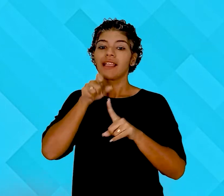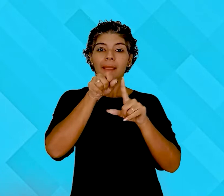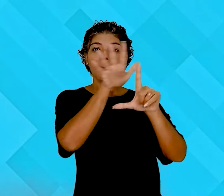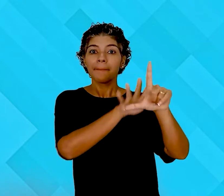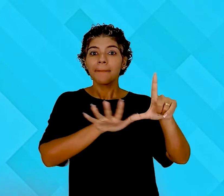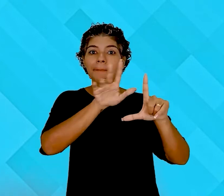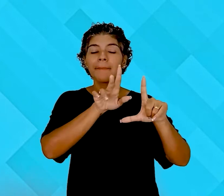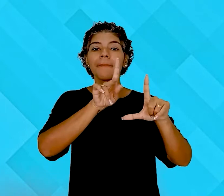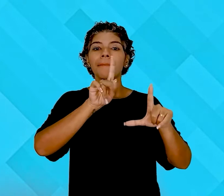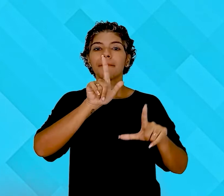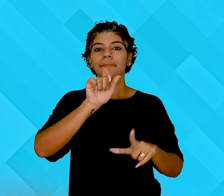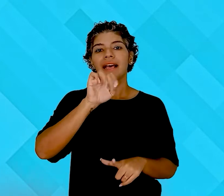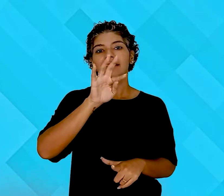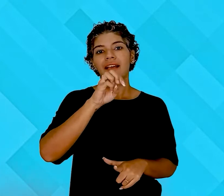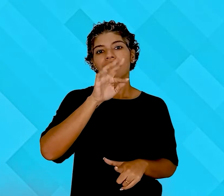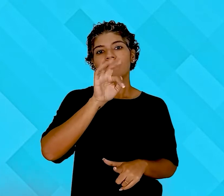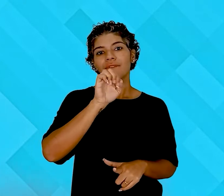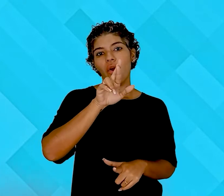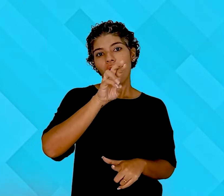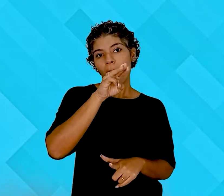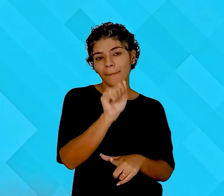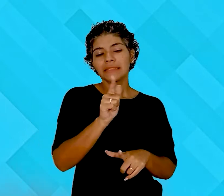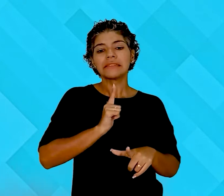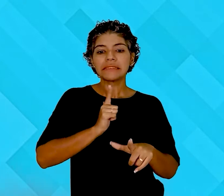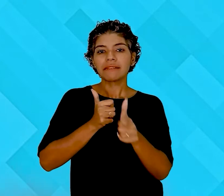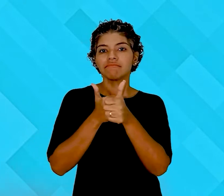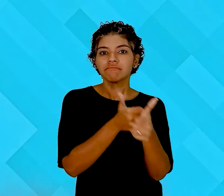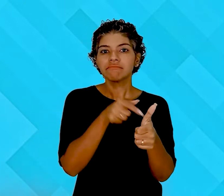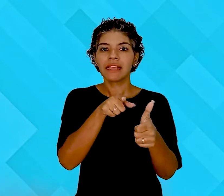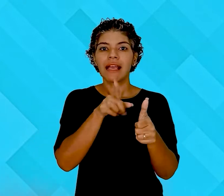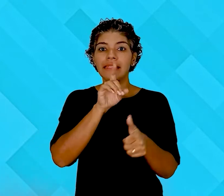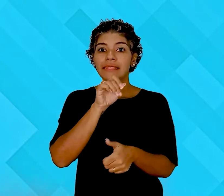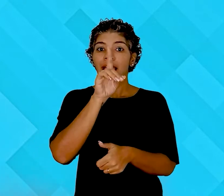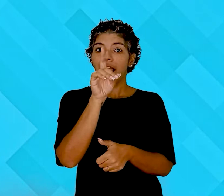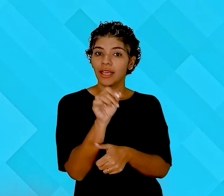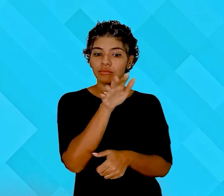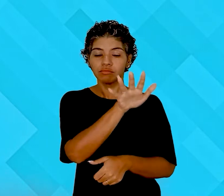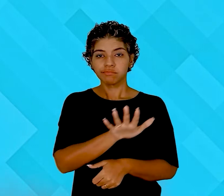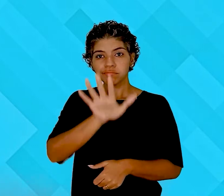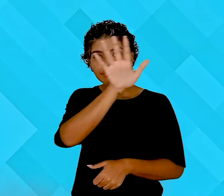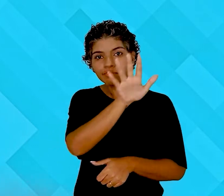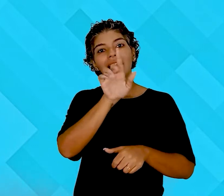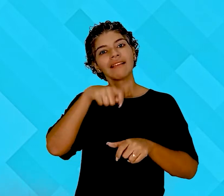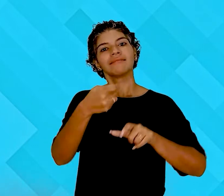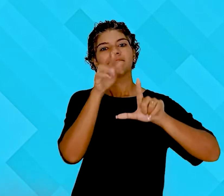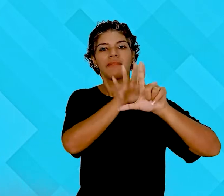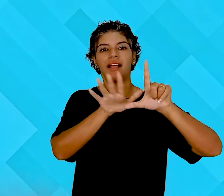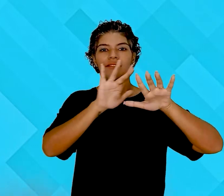são guiadas por dados, e aí a gente vai falar bastante sobre isso hoje ao longo da nossa conversa, e que,